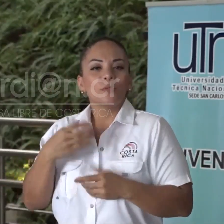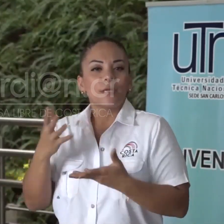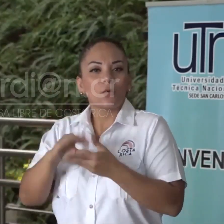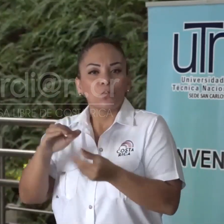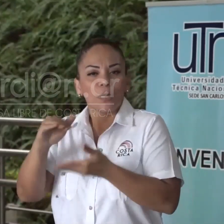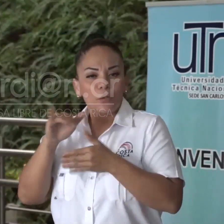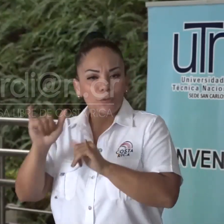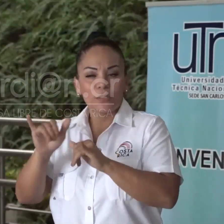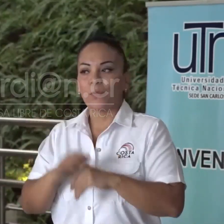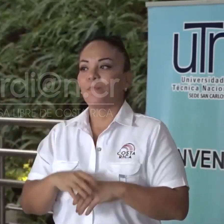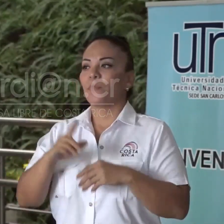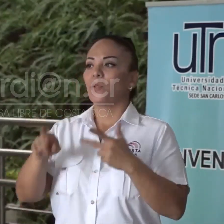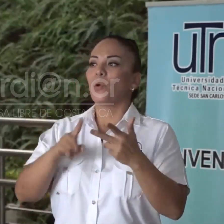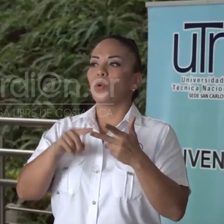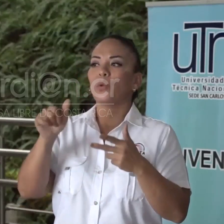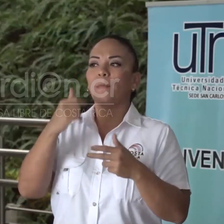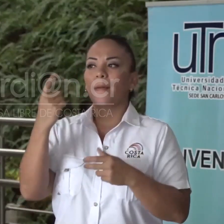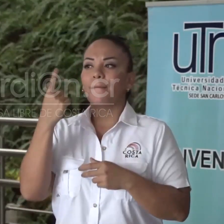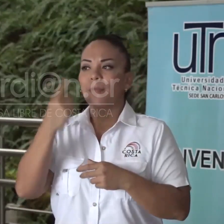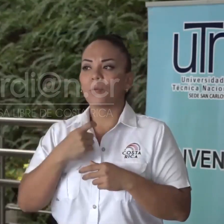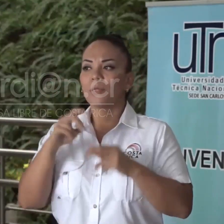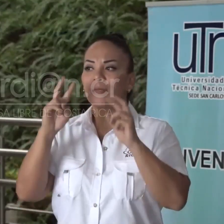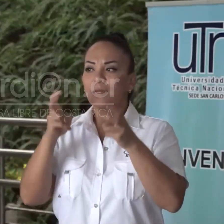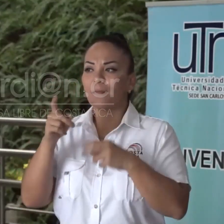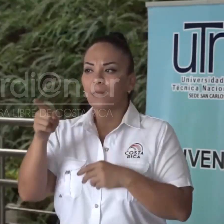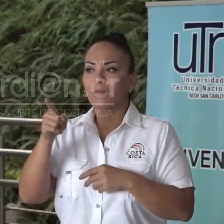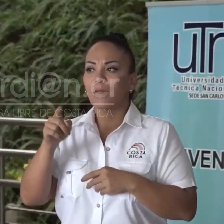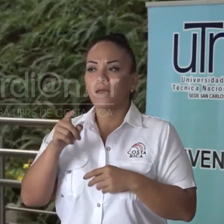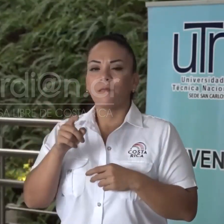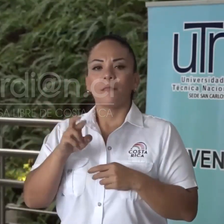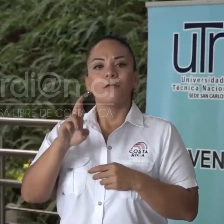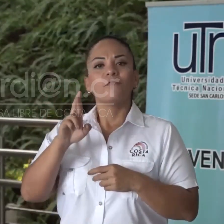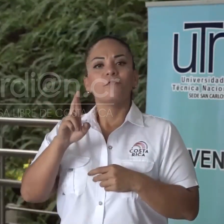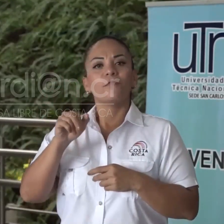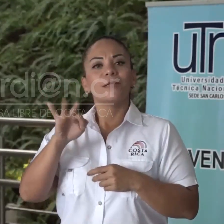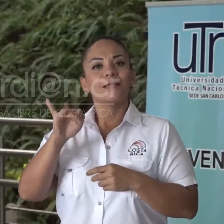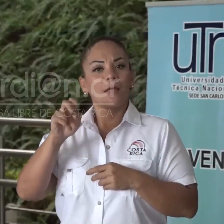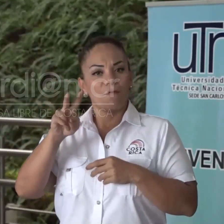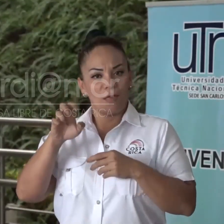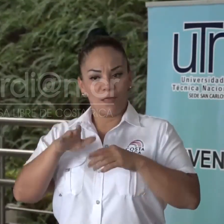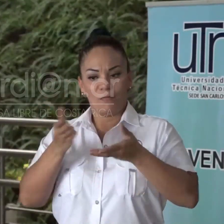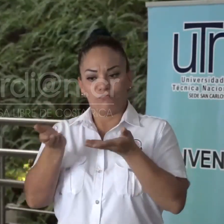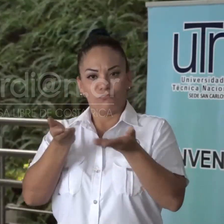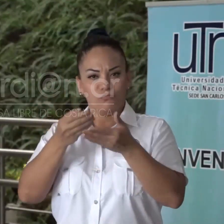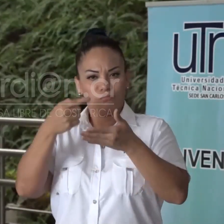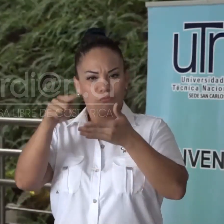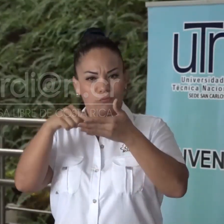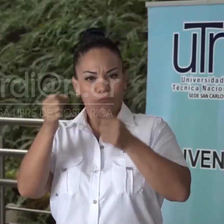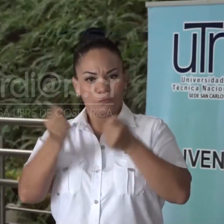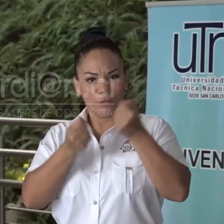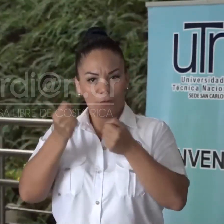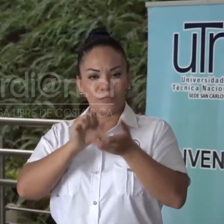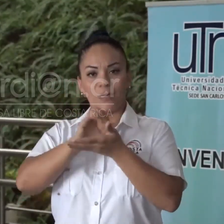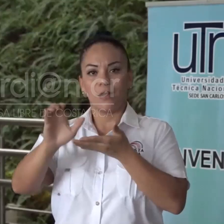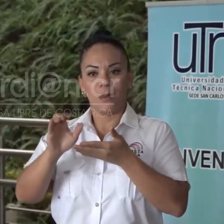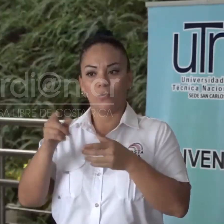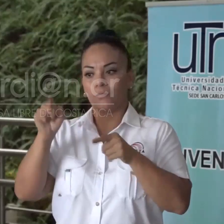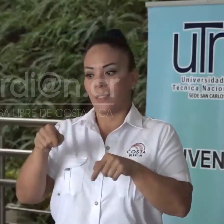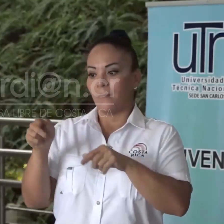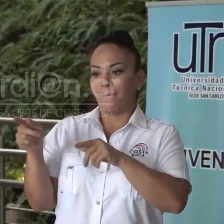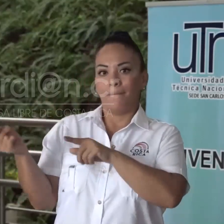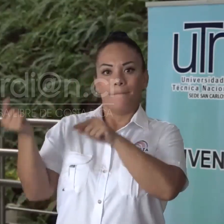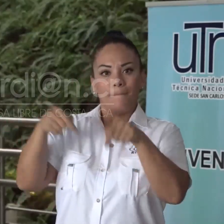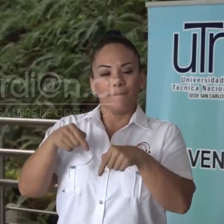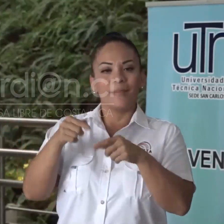esto. Y lo otro, me preguntan mucho el asunto de Riteve en San Carlos, que no se ha hablado de la apertura de Riteve en San Carlos, donde viene la gente de Upala, los